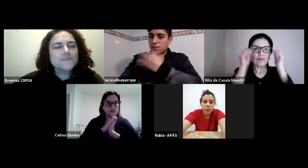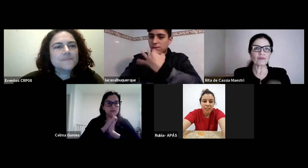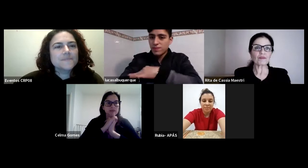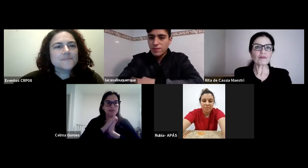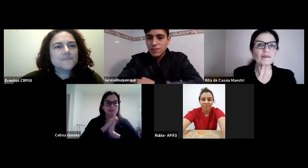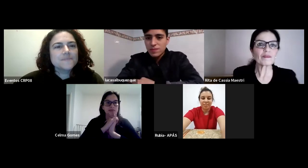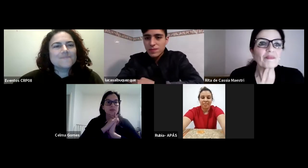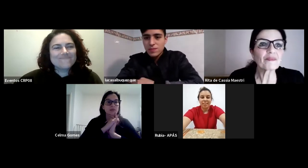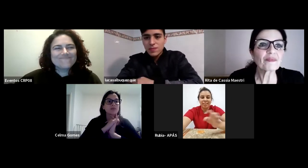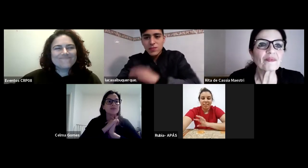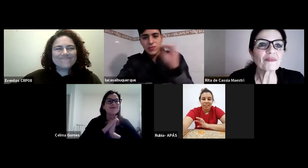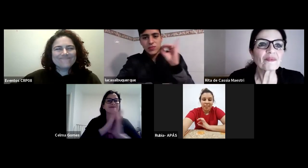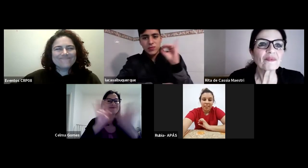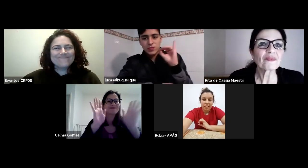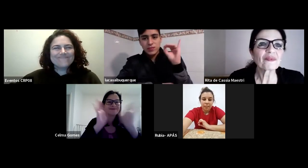Oi.